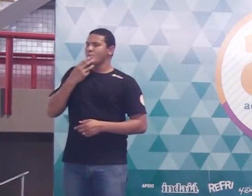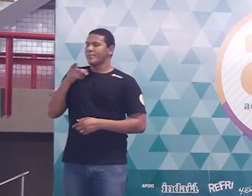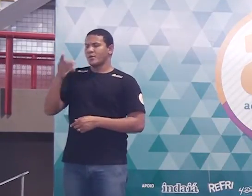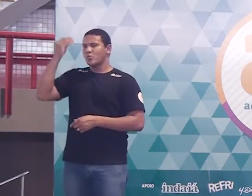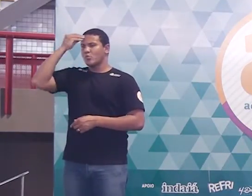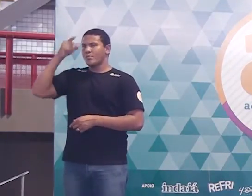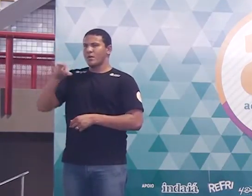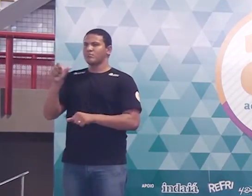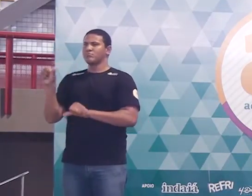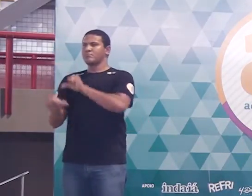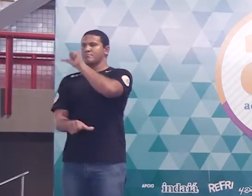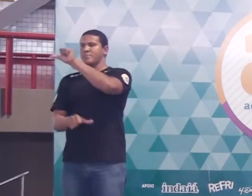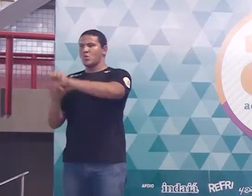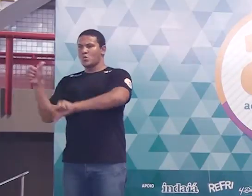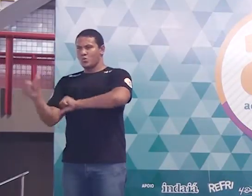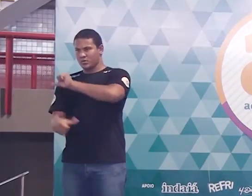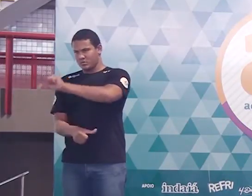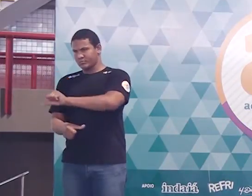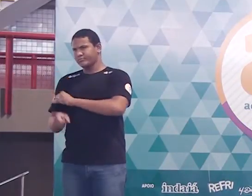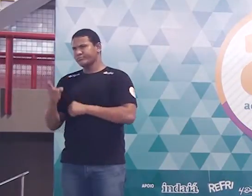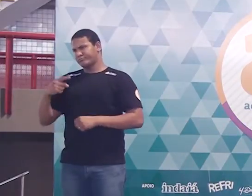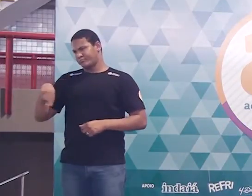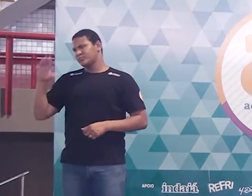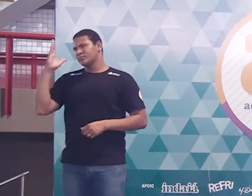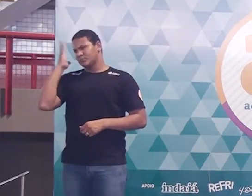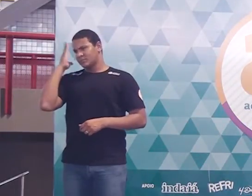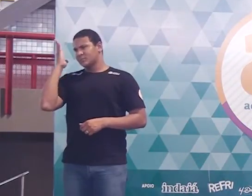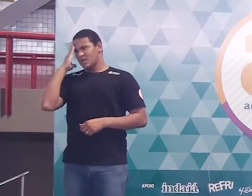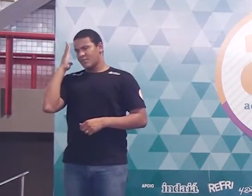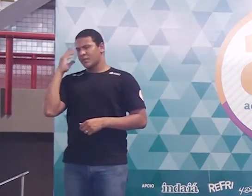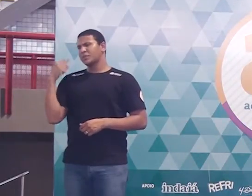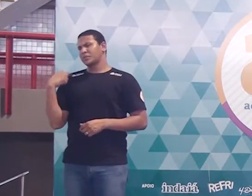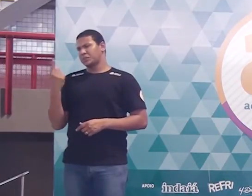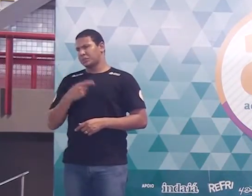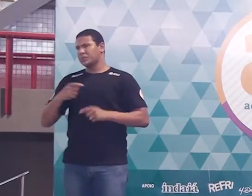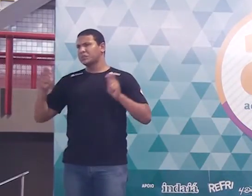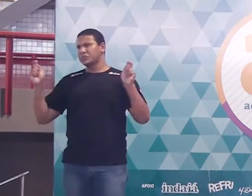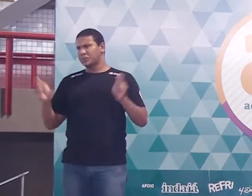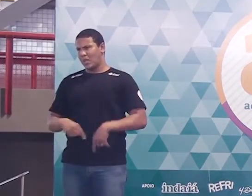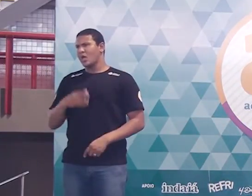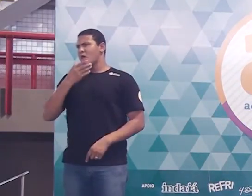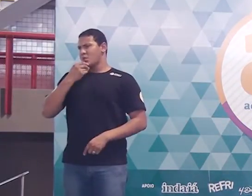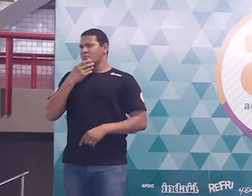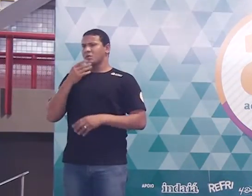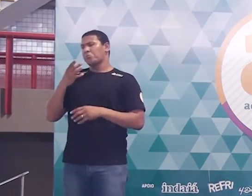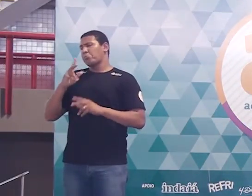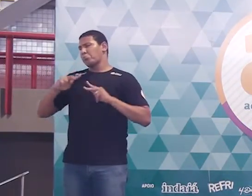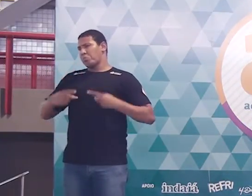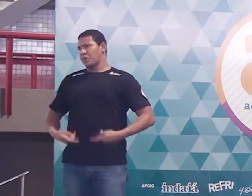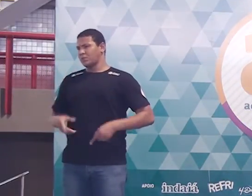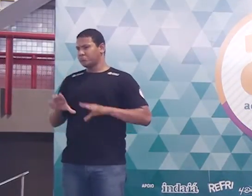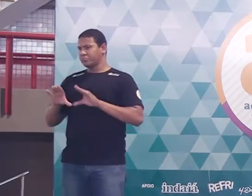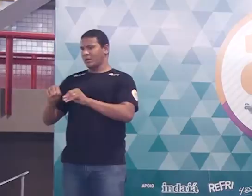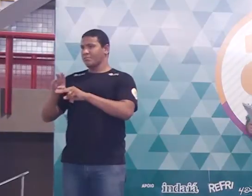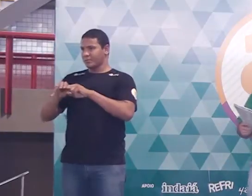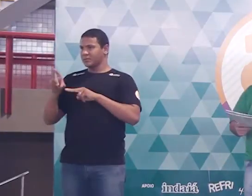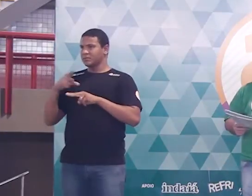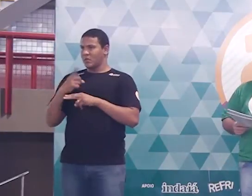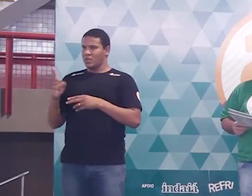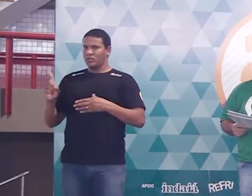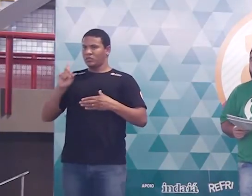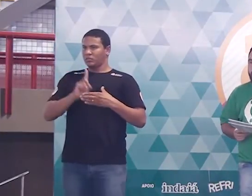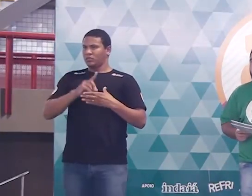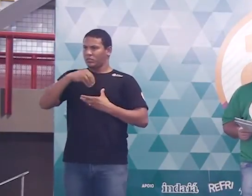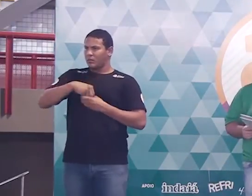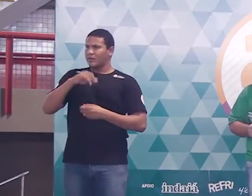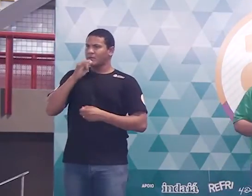ecossistema. E a gente sabe que o homem ele pode interferir no ecossistema de diversas maneiras, até porque ele é parte dele, certo? No